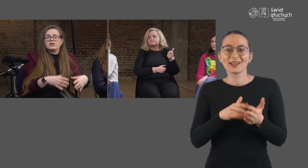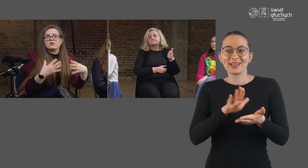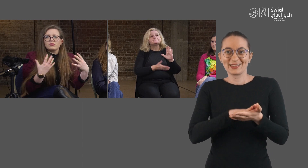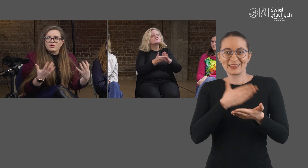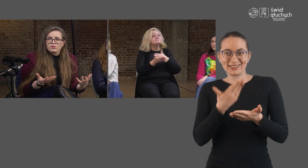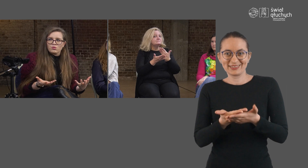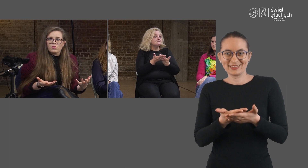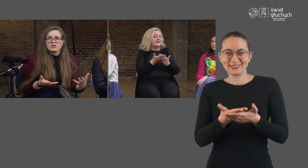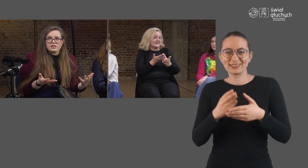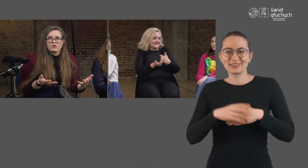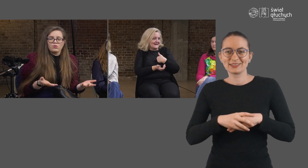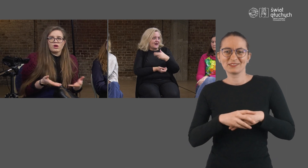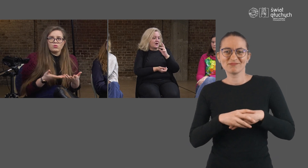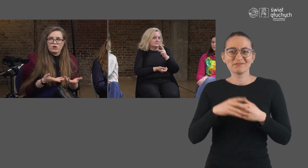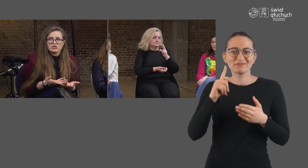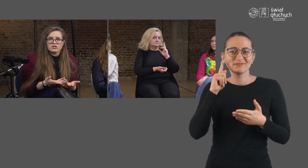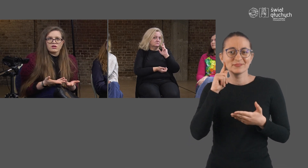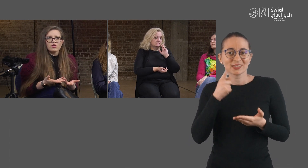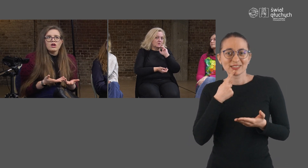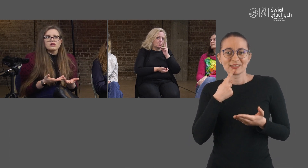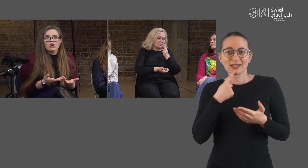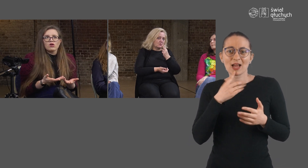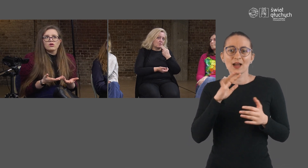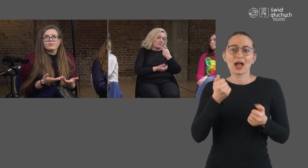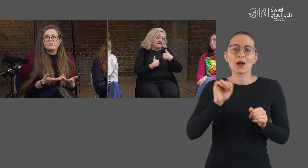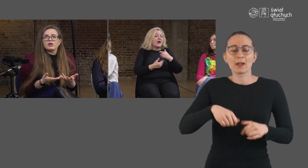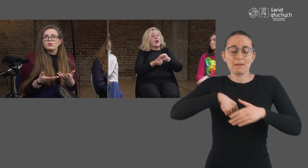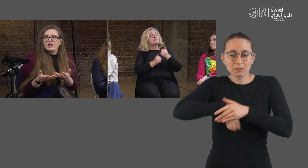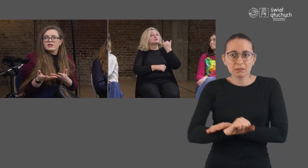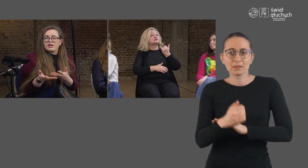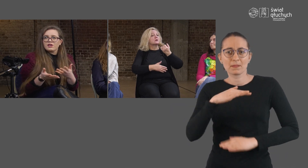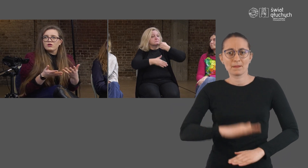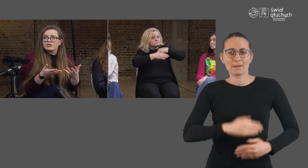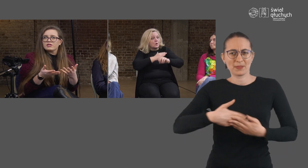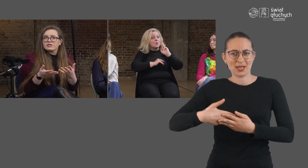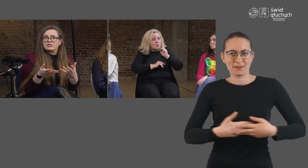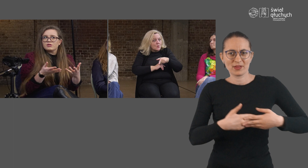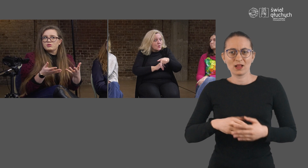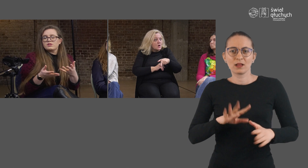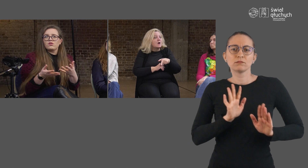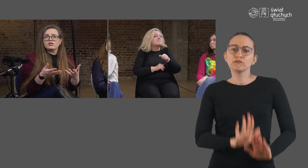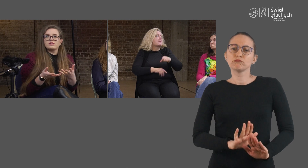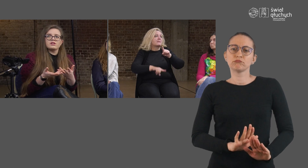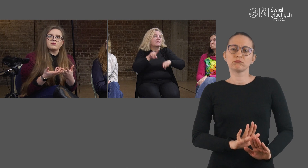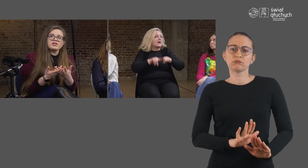na przykład jak osoba głucha, dziecko głuche urodzi się, to naturalnie dla niego jest przyswoić jakby